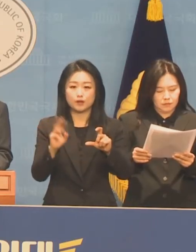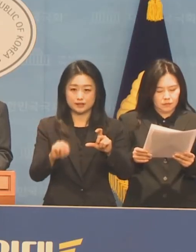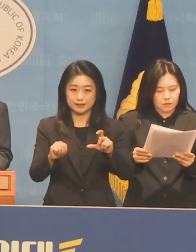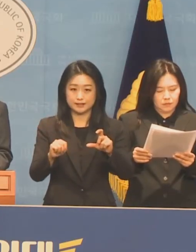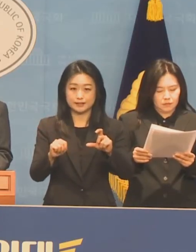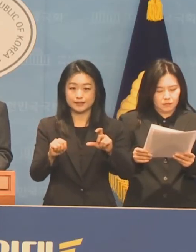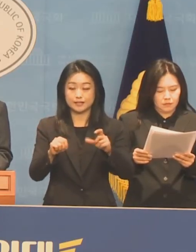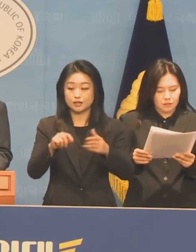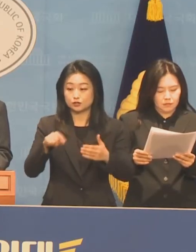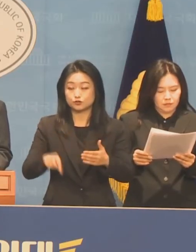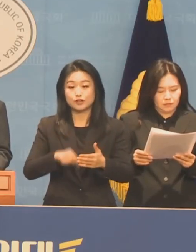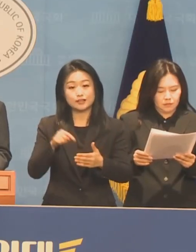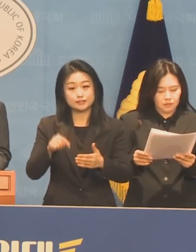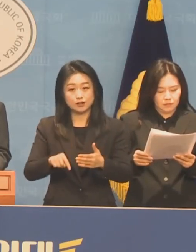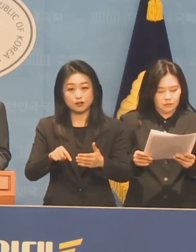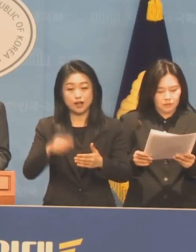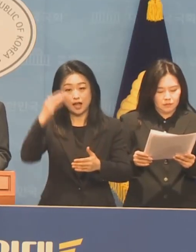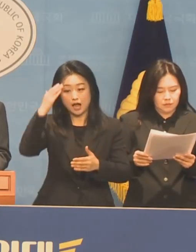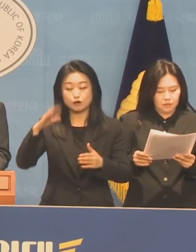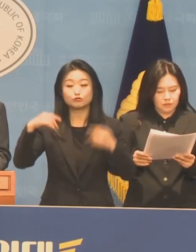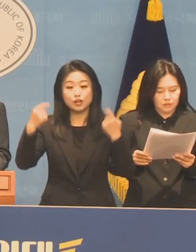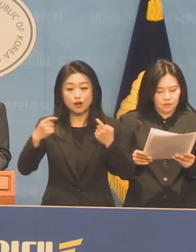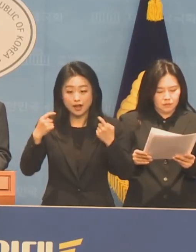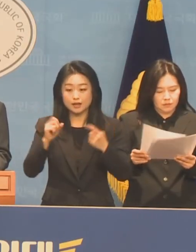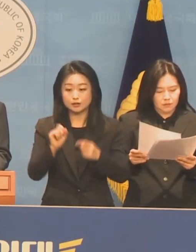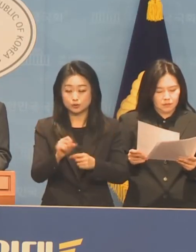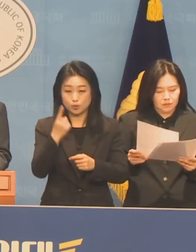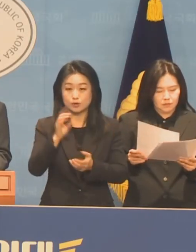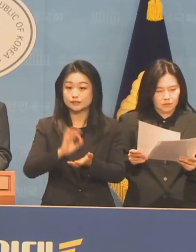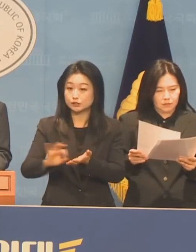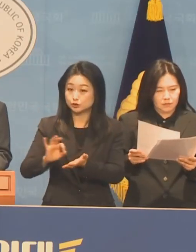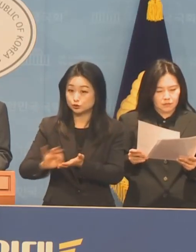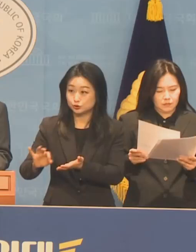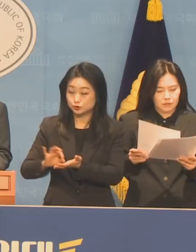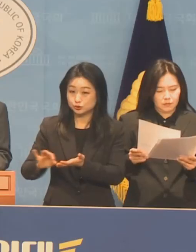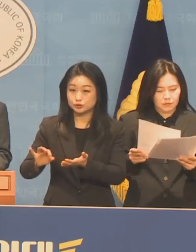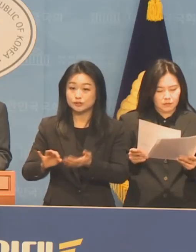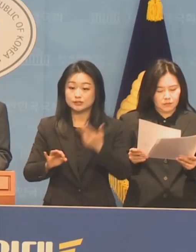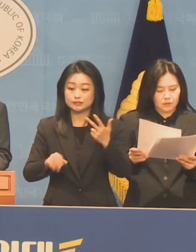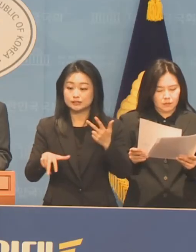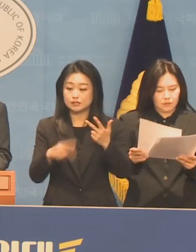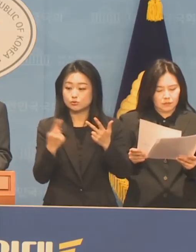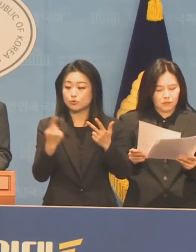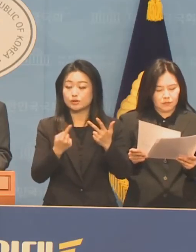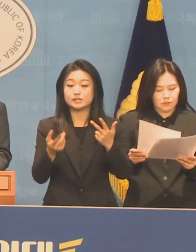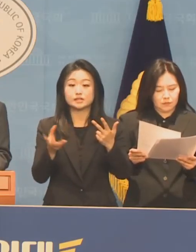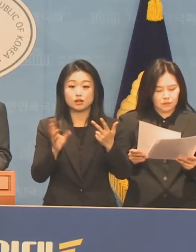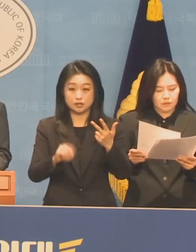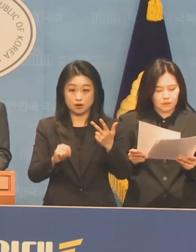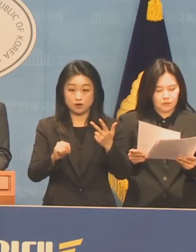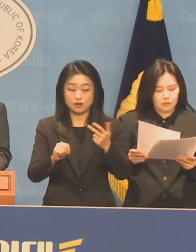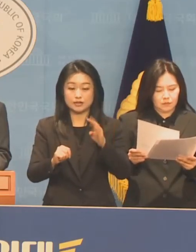이르는데 이 중 국내 여행을 통한 지출이 7조 1천억,